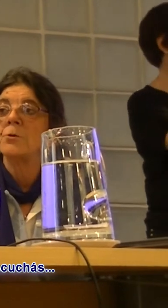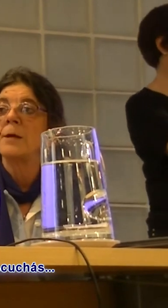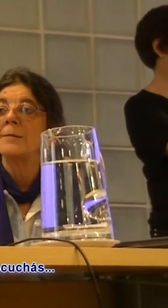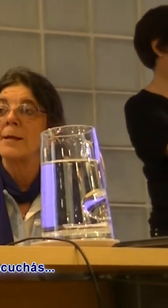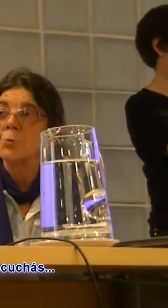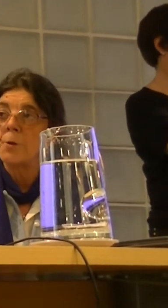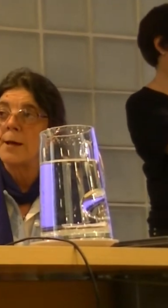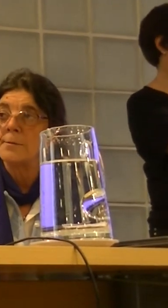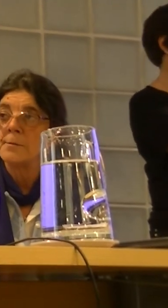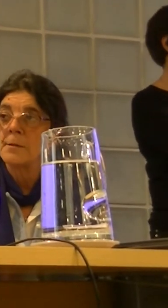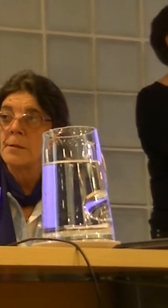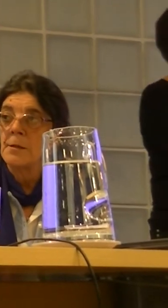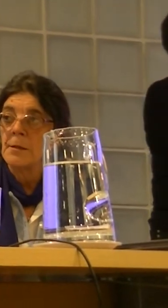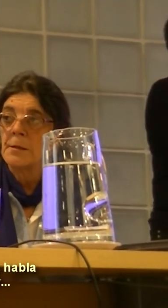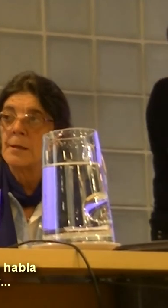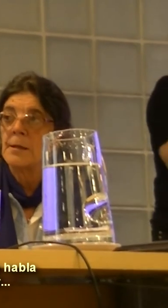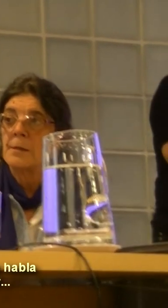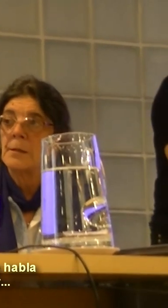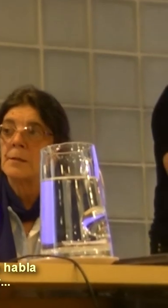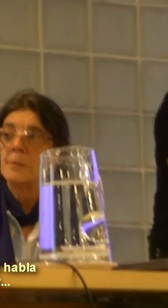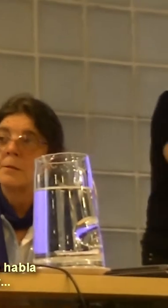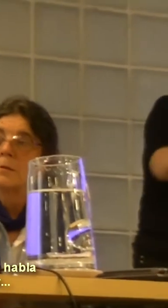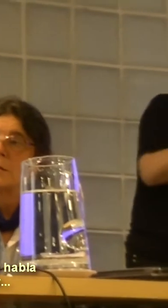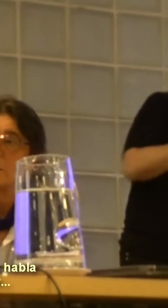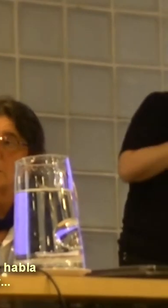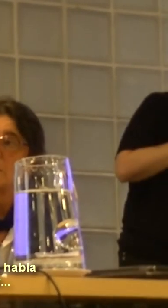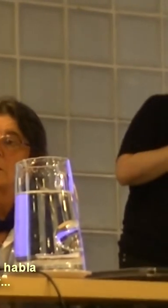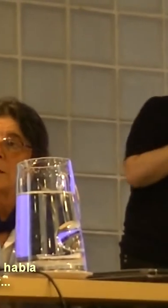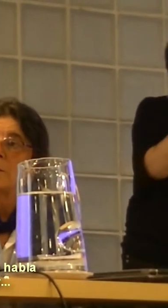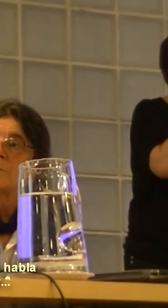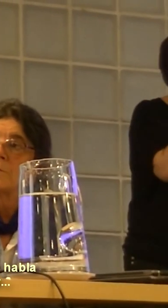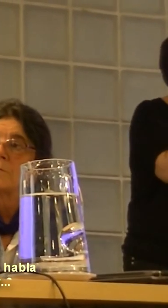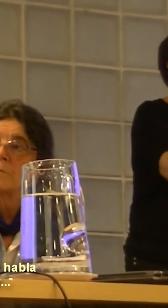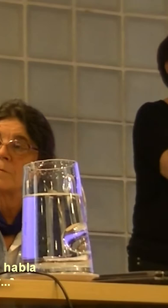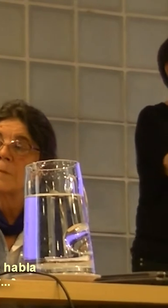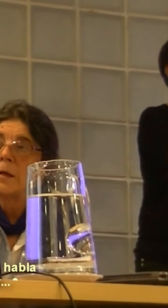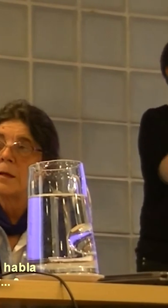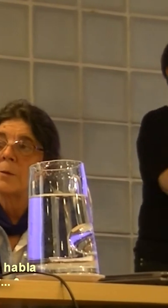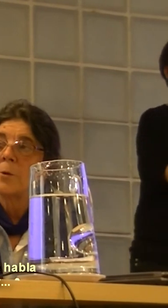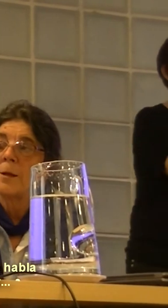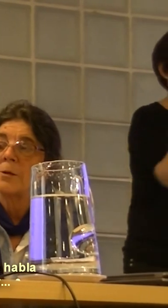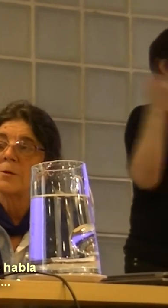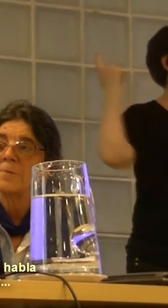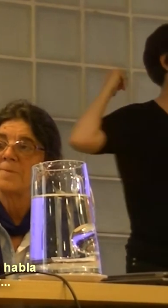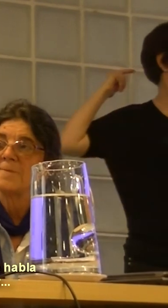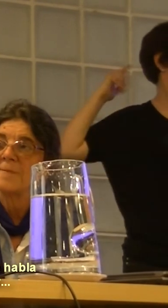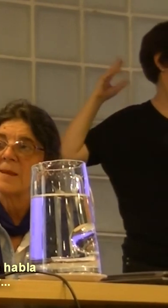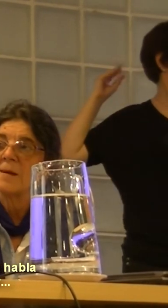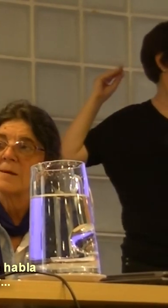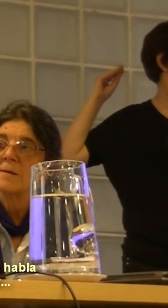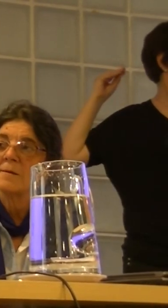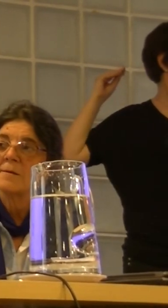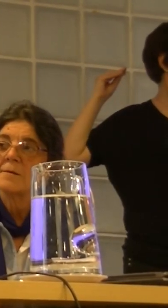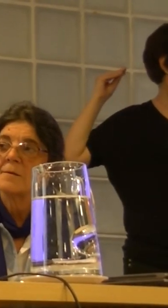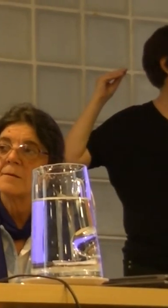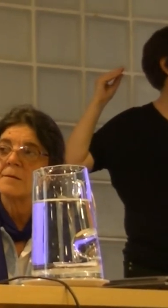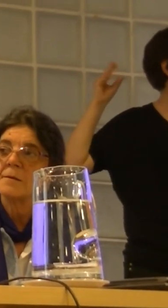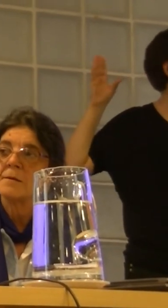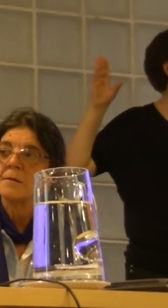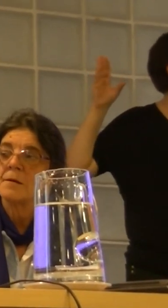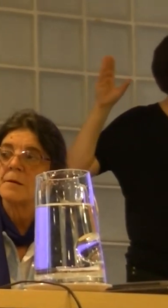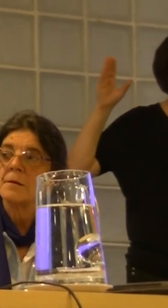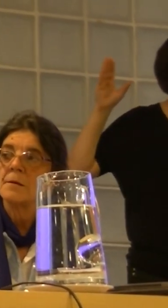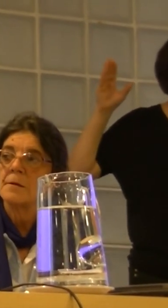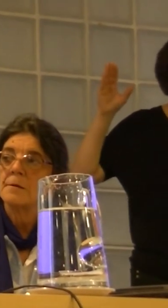¿Cuáles son las ayudas? En este momento, por ejemplo, si alguien me habla de atrás, me cuesta un poquito